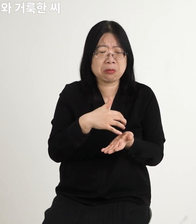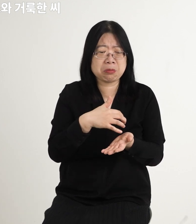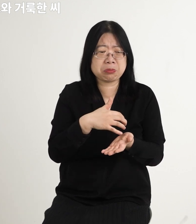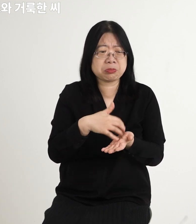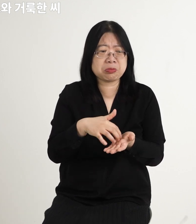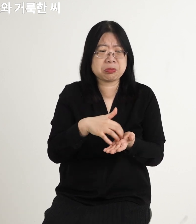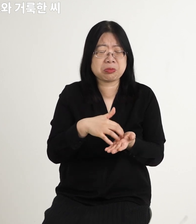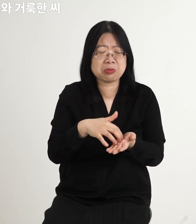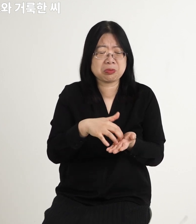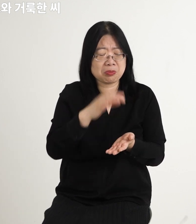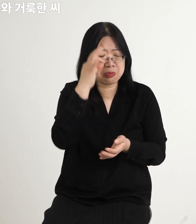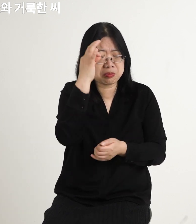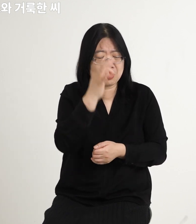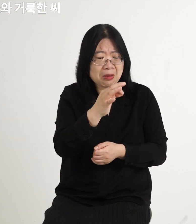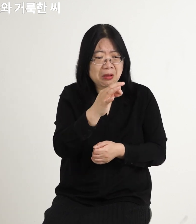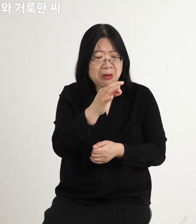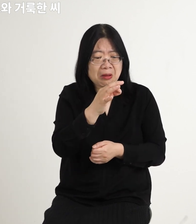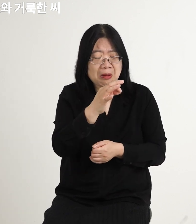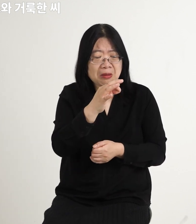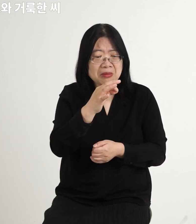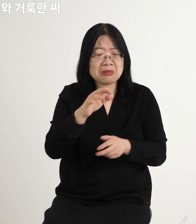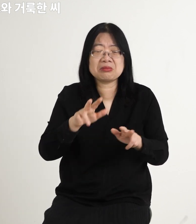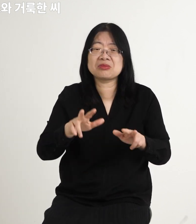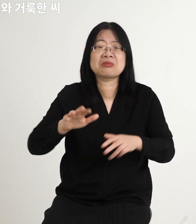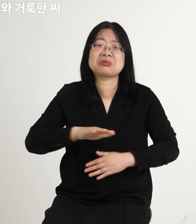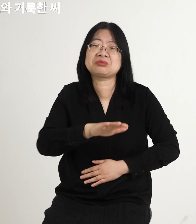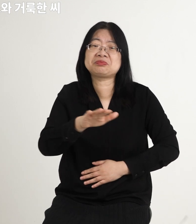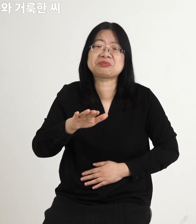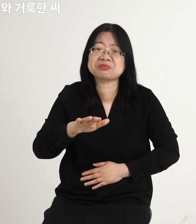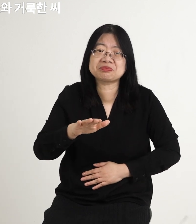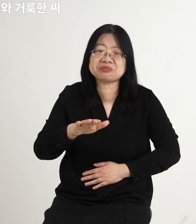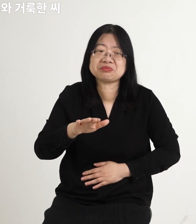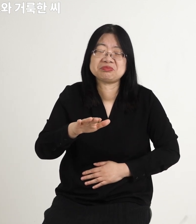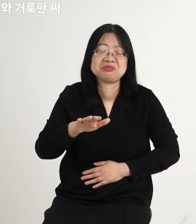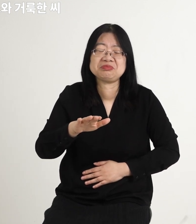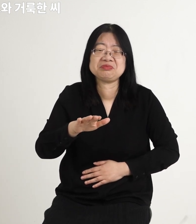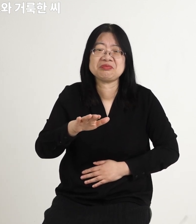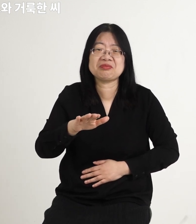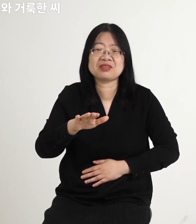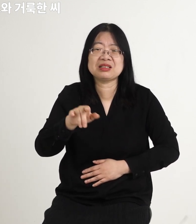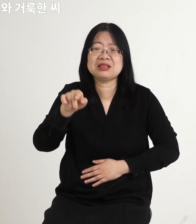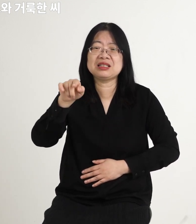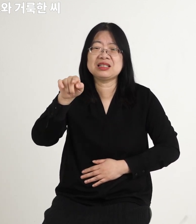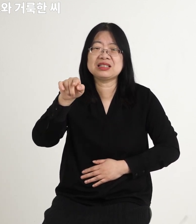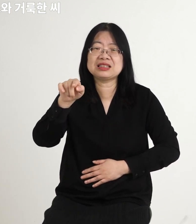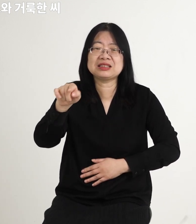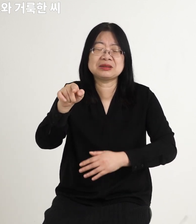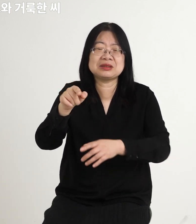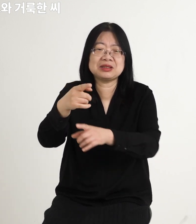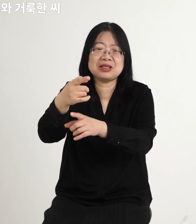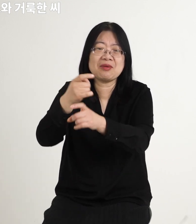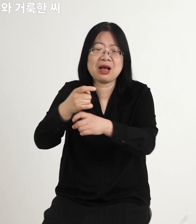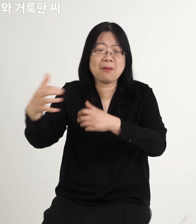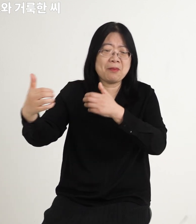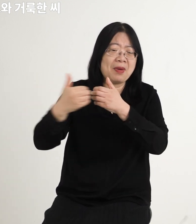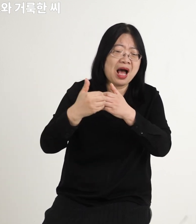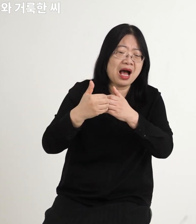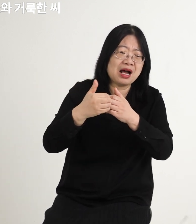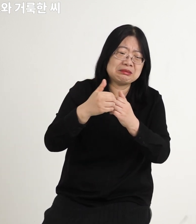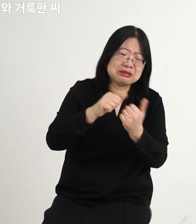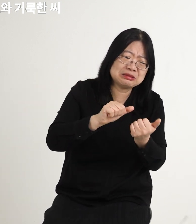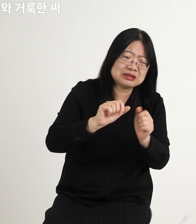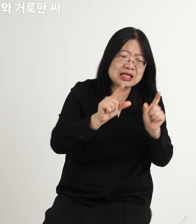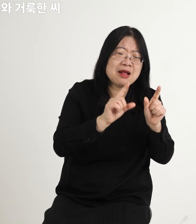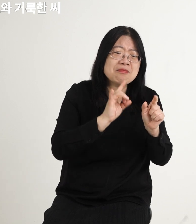점검해봐도 우리는 이제 죽음의 날짜를 받아놓은 그거 외에는 답이 없습니다.